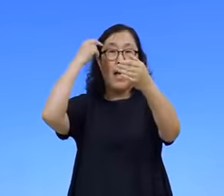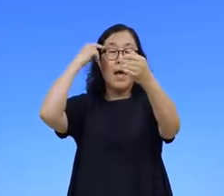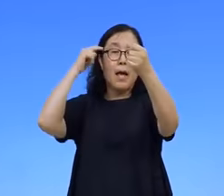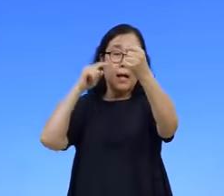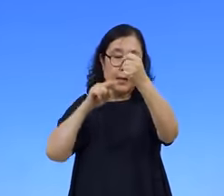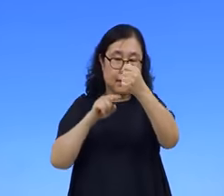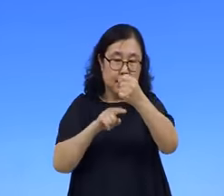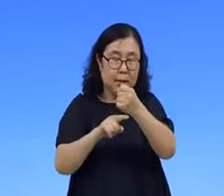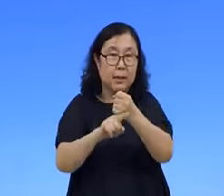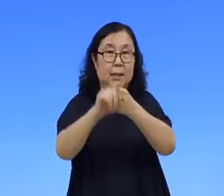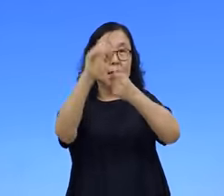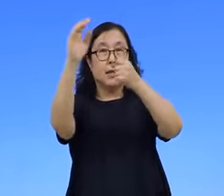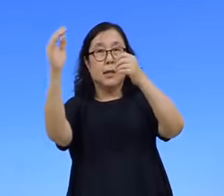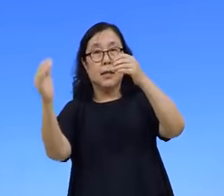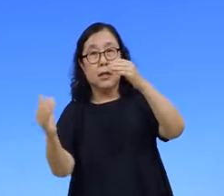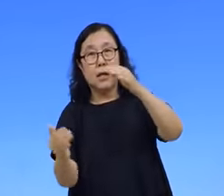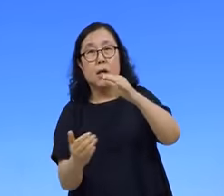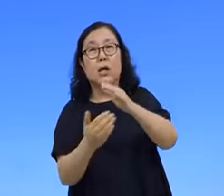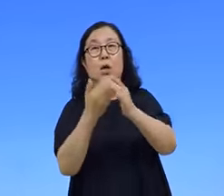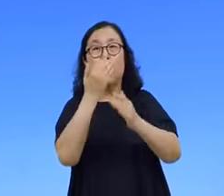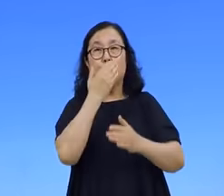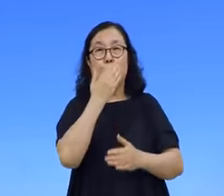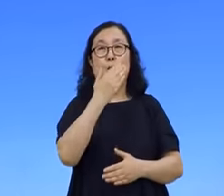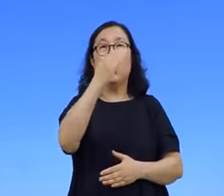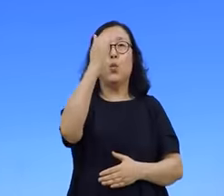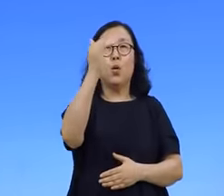뜻이 이루어지도록